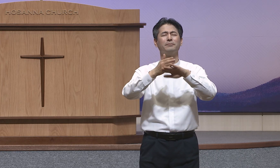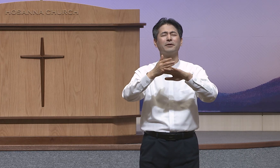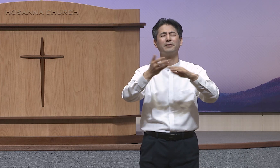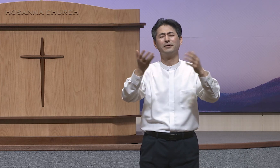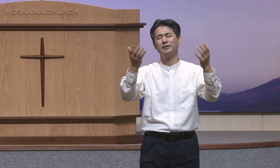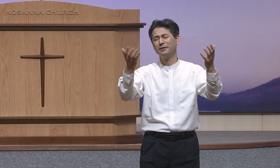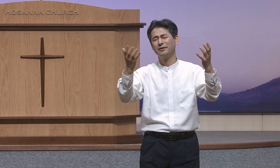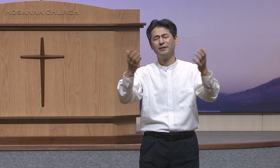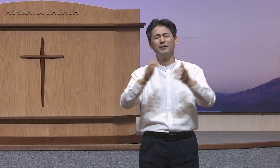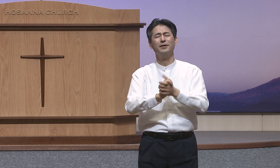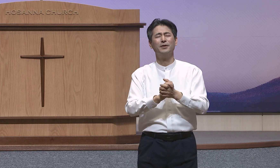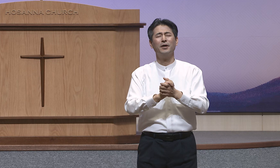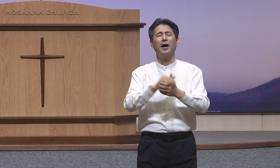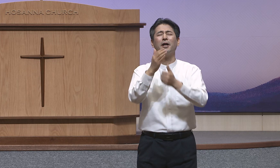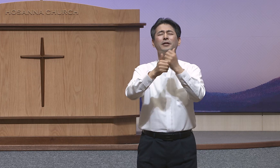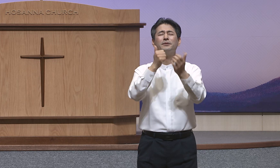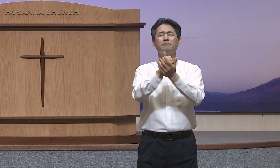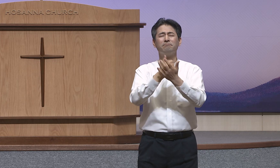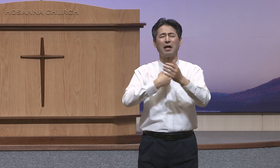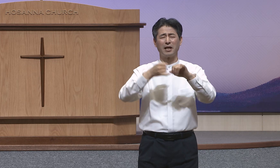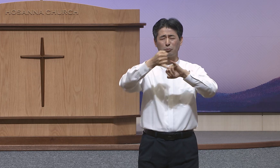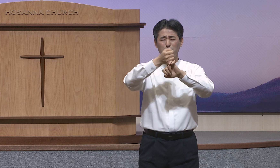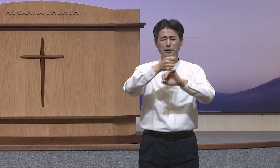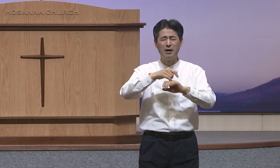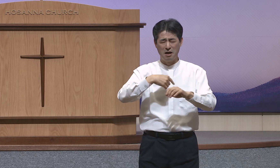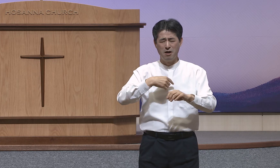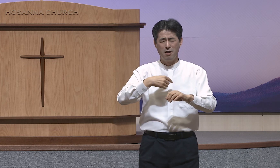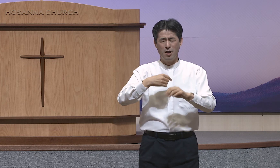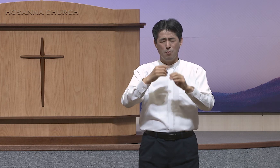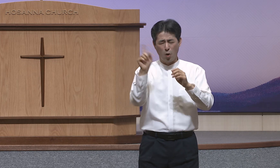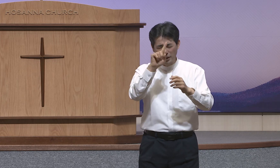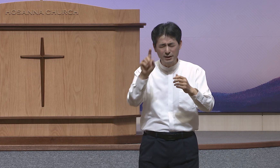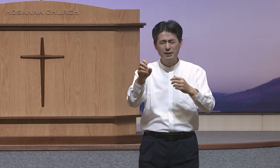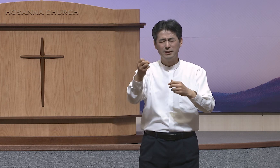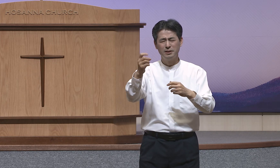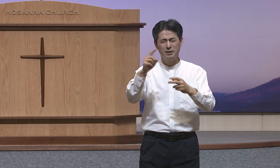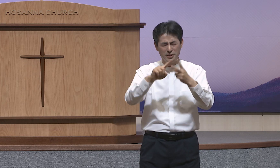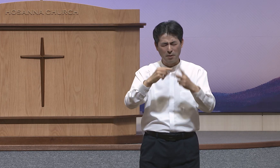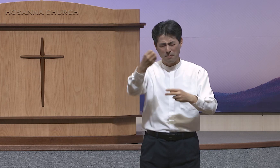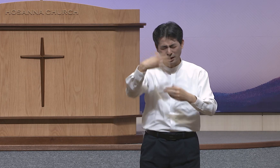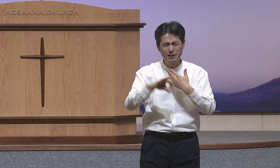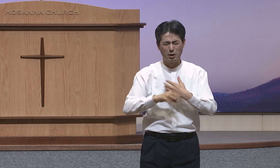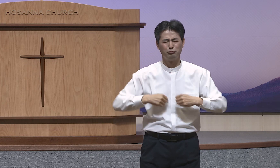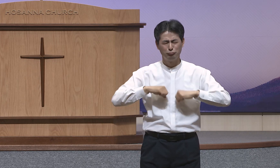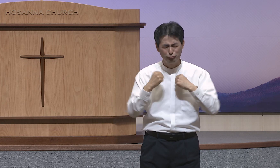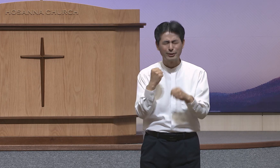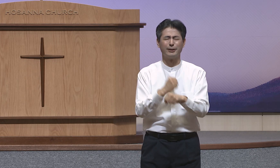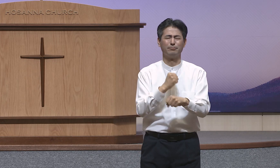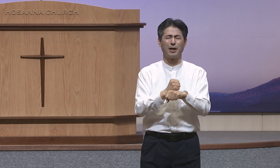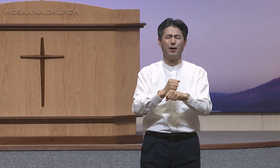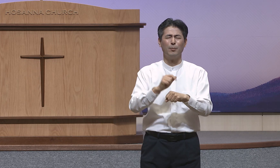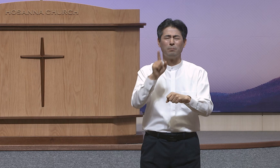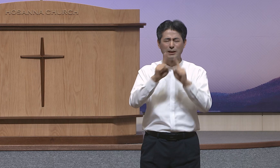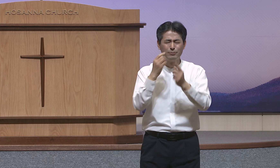해주셔서 감사합니다. 하나님 제가 약속드렸던 거 있는데 무엇이든 말씀하시면 제가